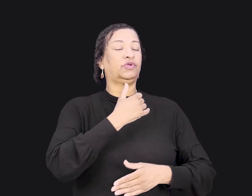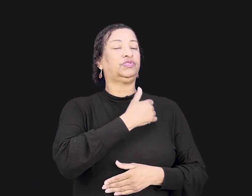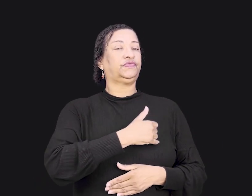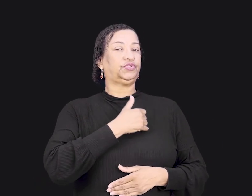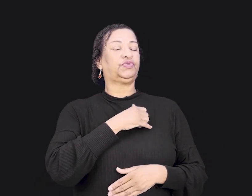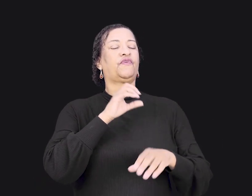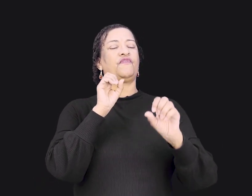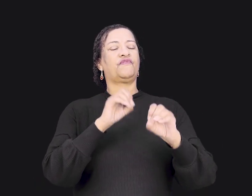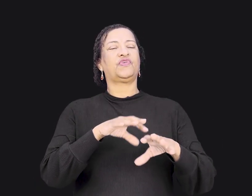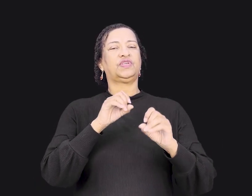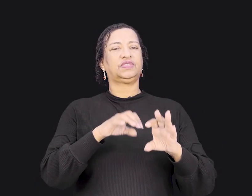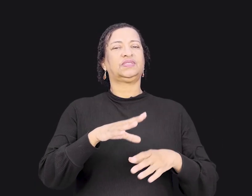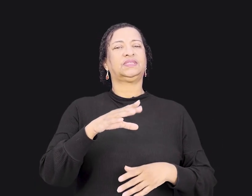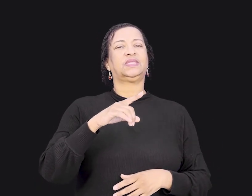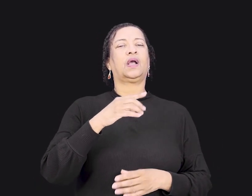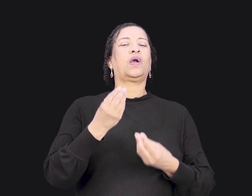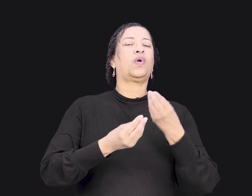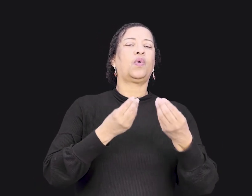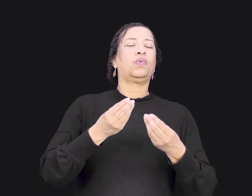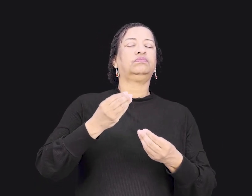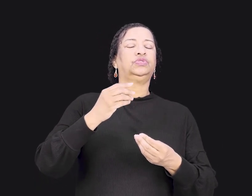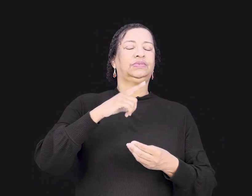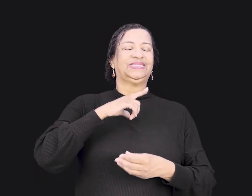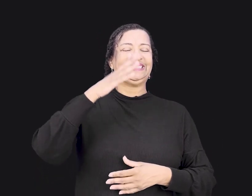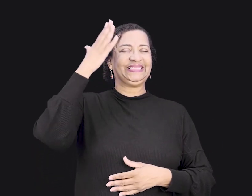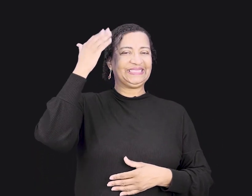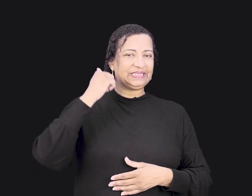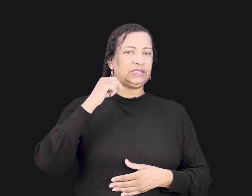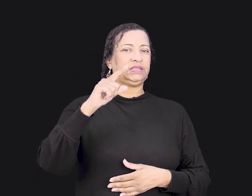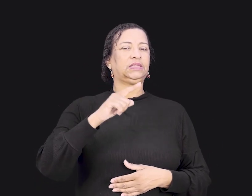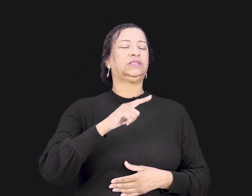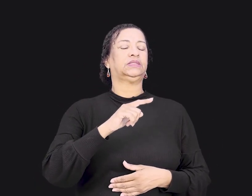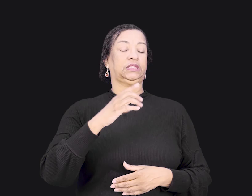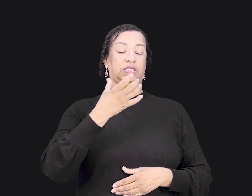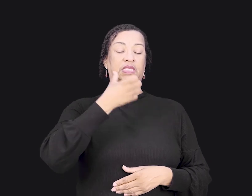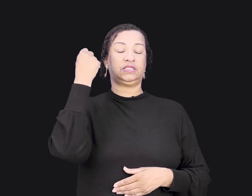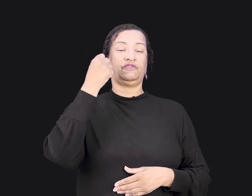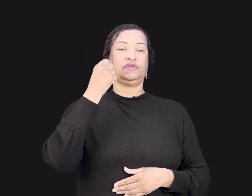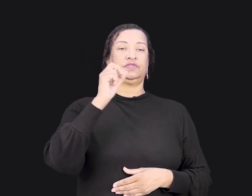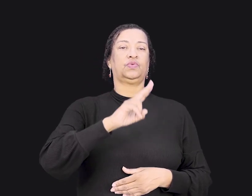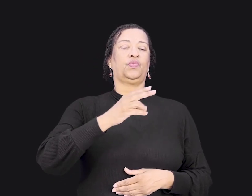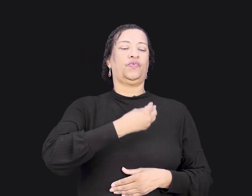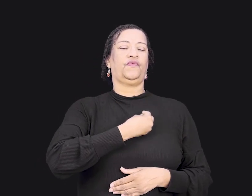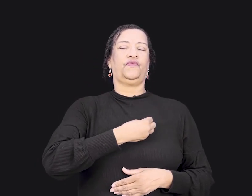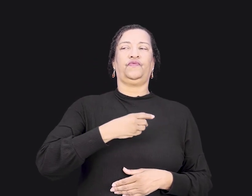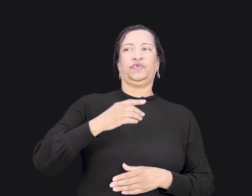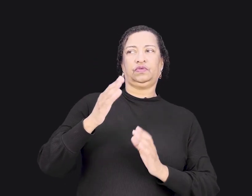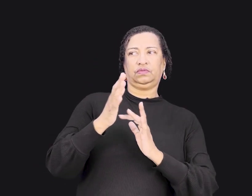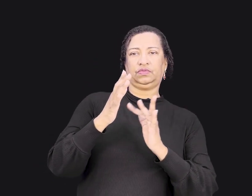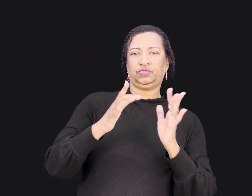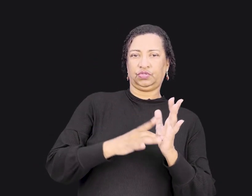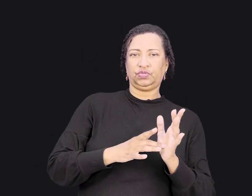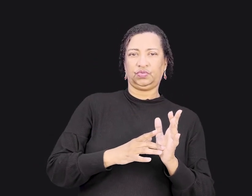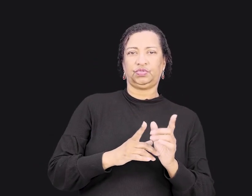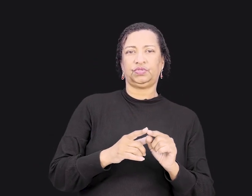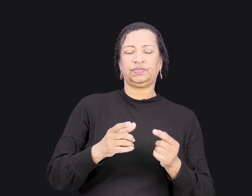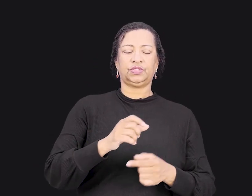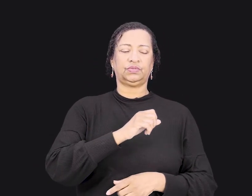ter certeza da salvação através de Jesus. Mas na segunda e terceira carta, o apóstolo do amor está preocupado em saber no